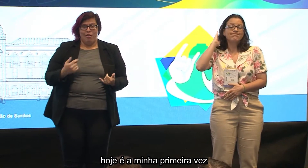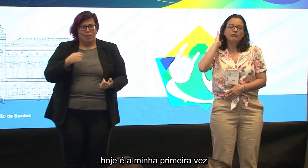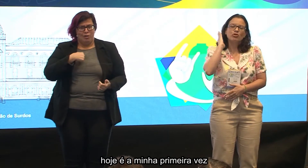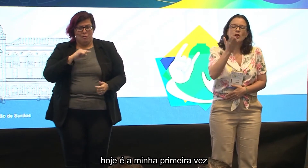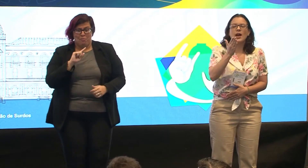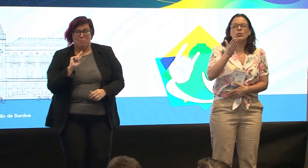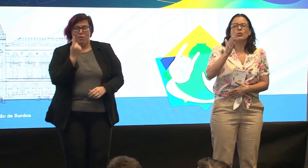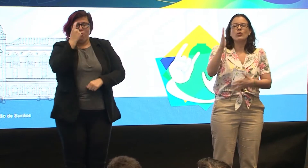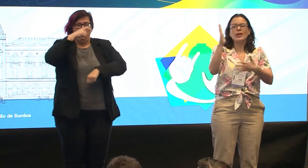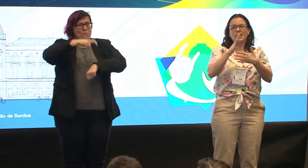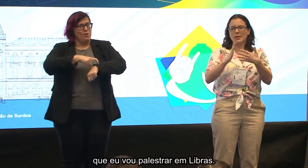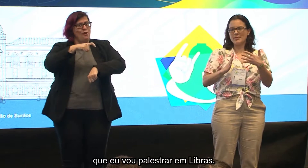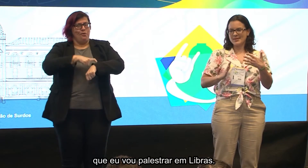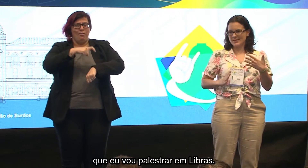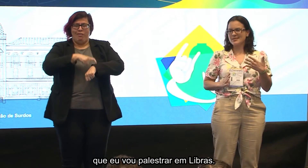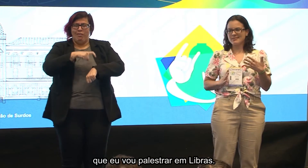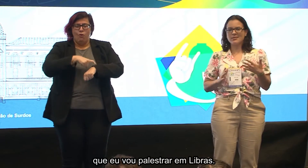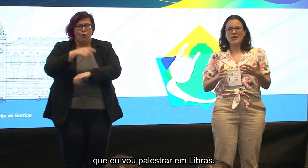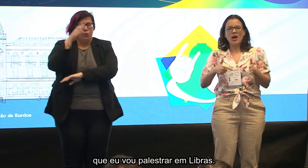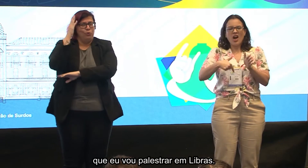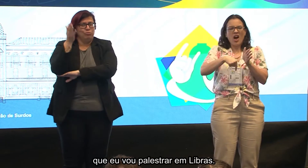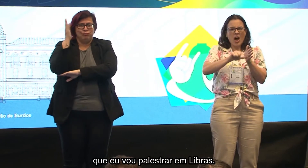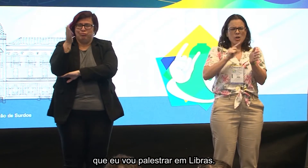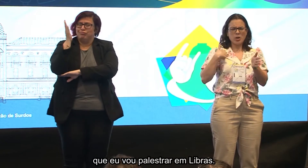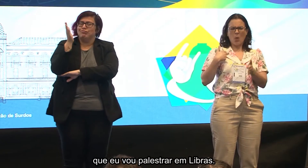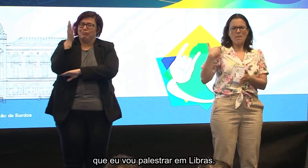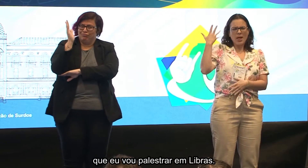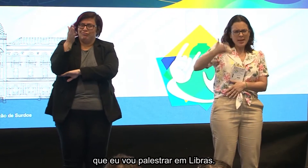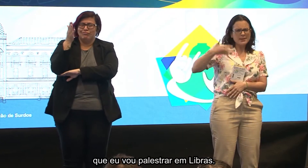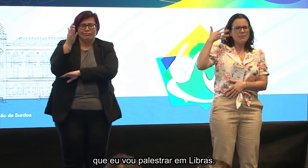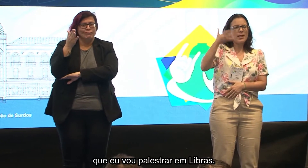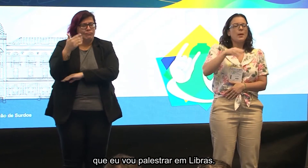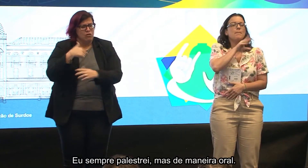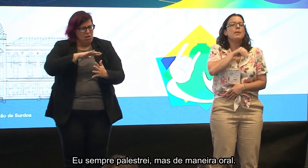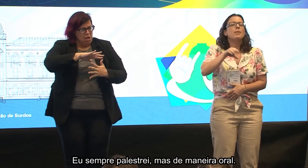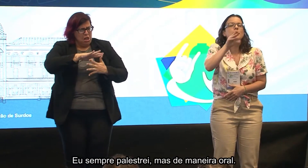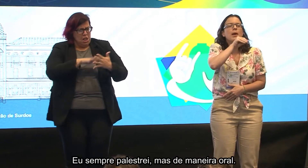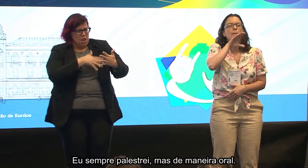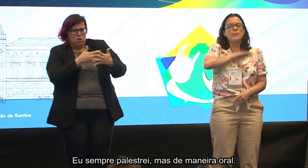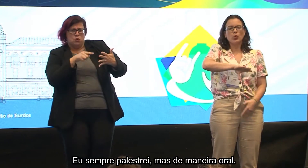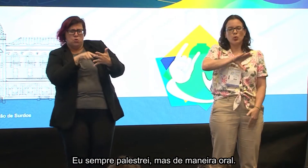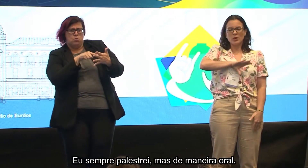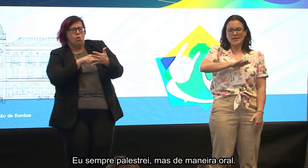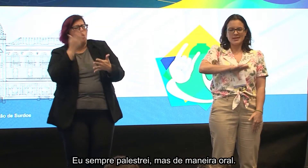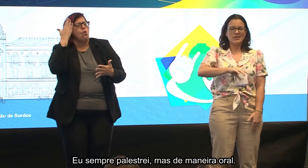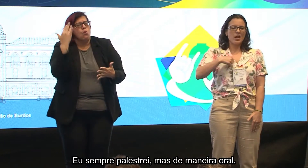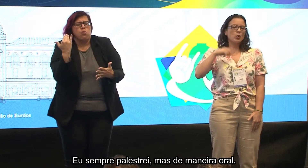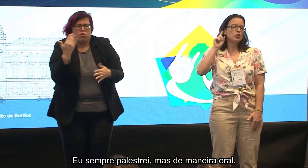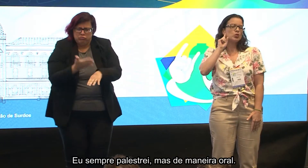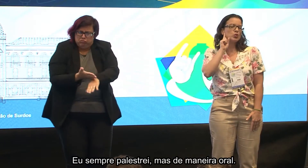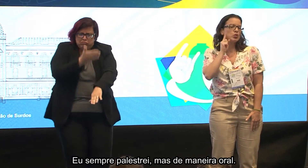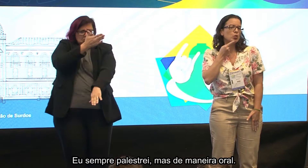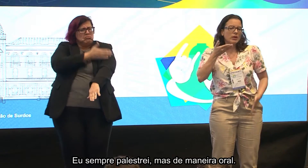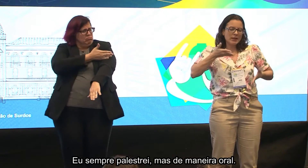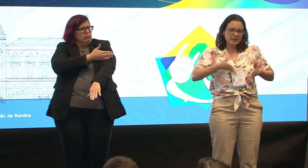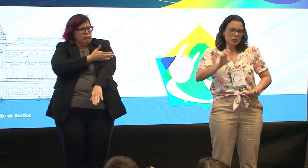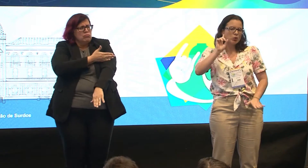vez em Libras, que eu vou palestrar em Libras. Eu sempre palestrei, mas de maneira oral. Eu